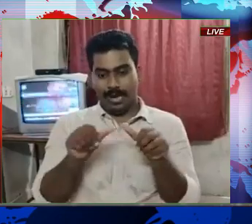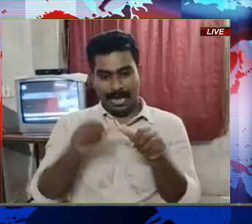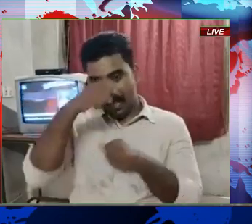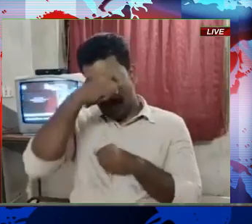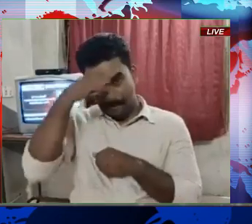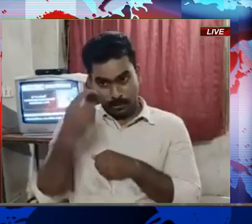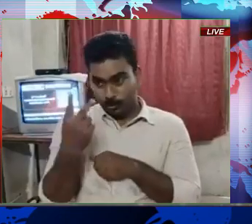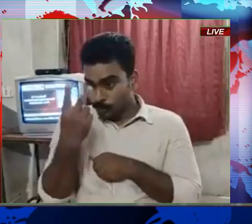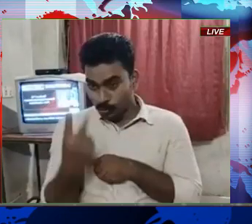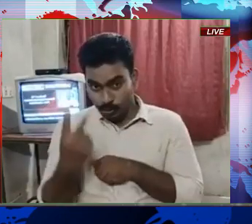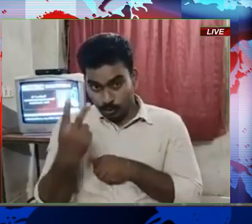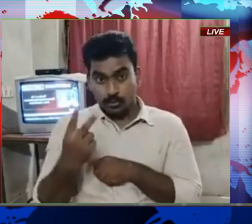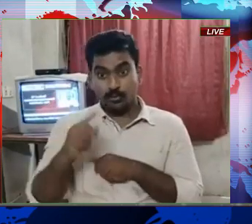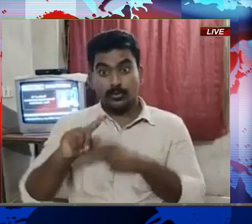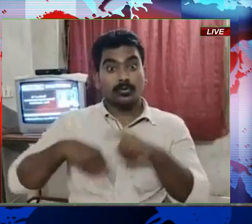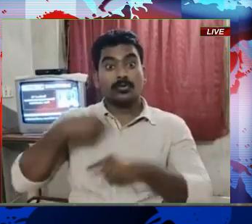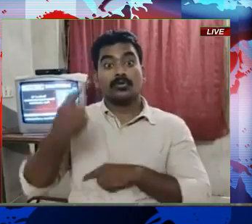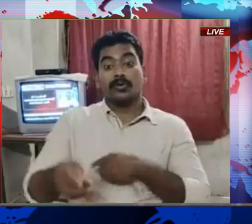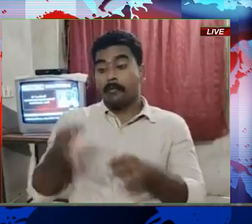പ്രതിദിനം